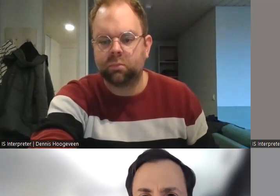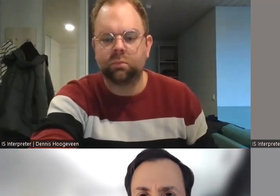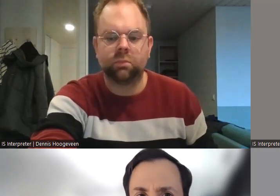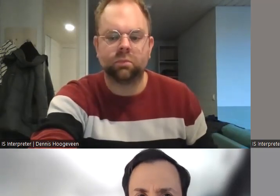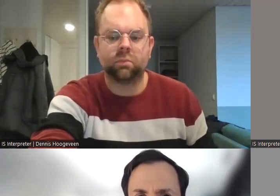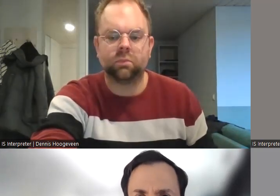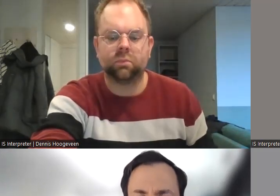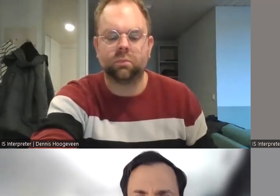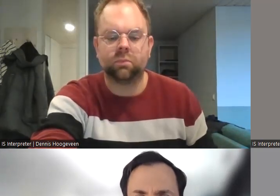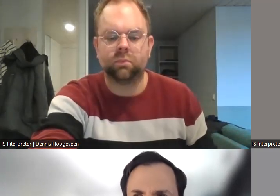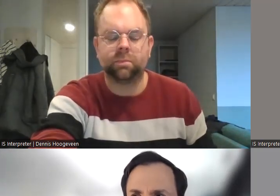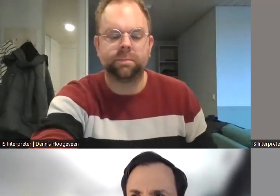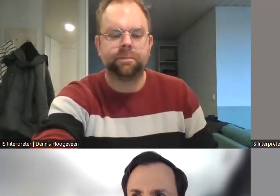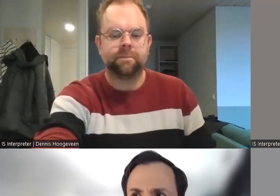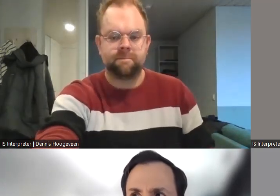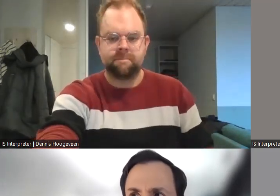No, I think it is.